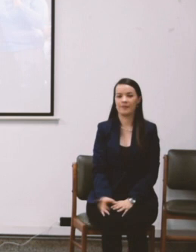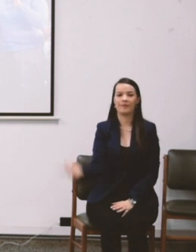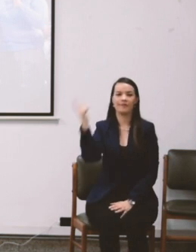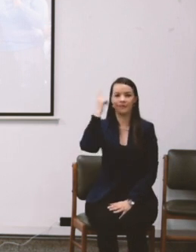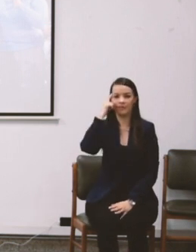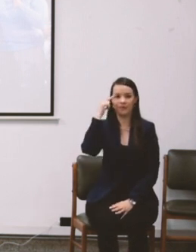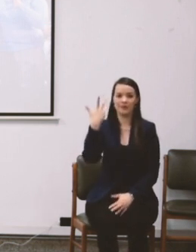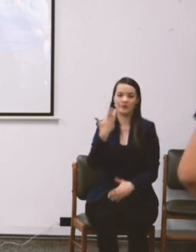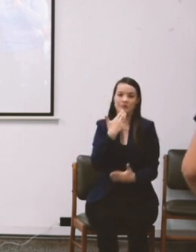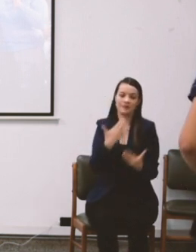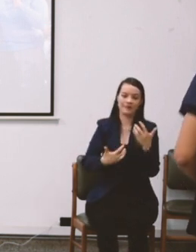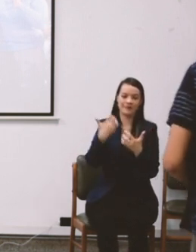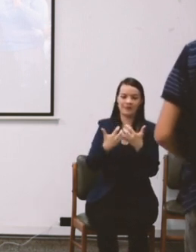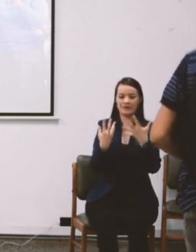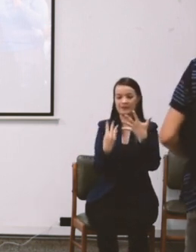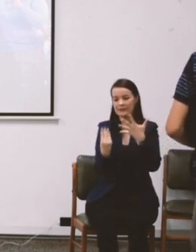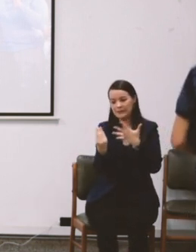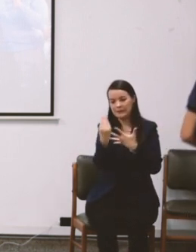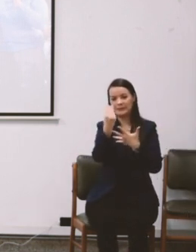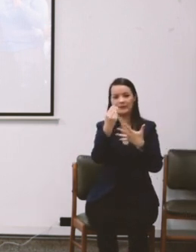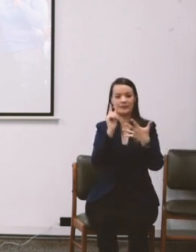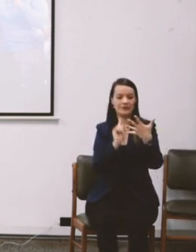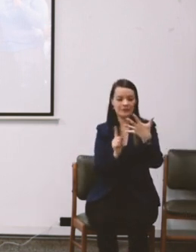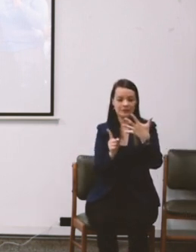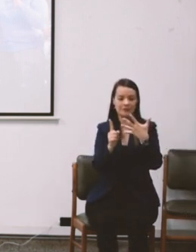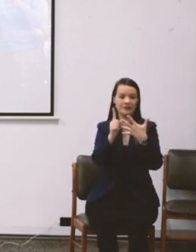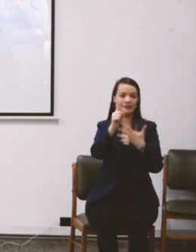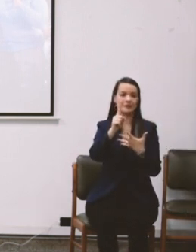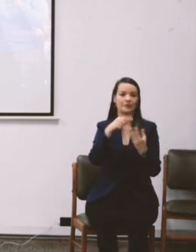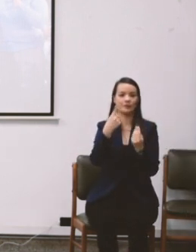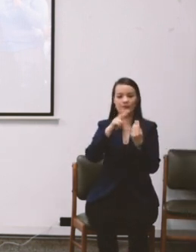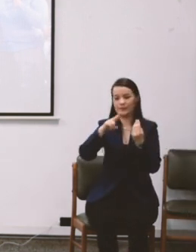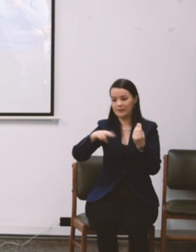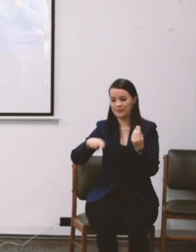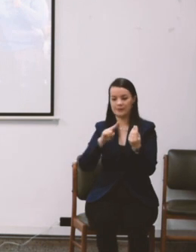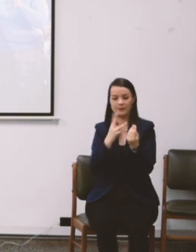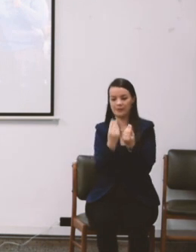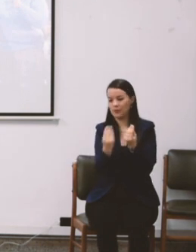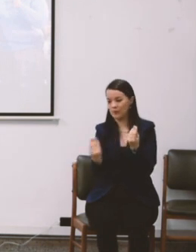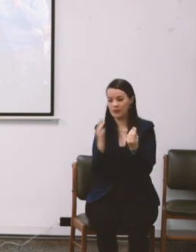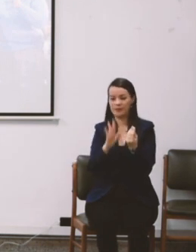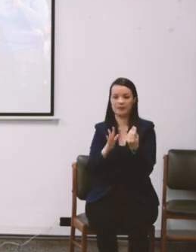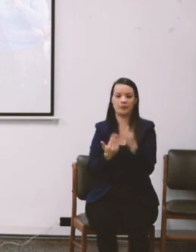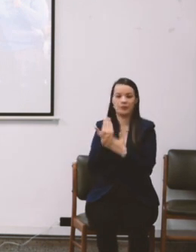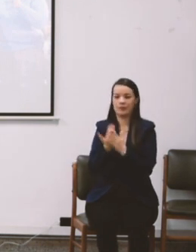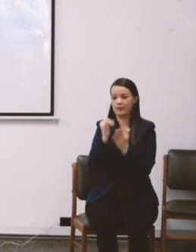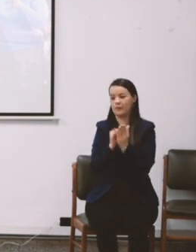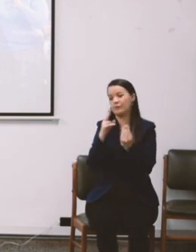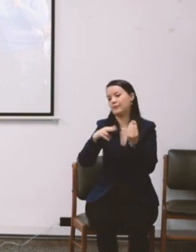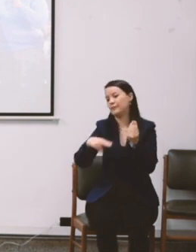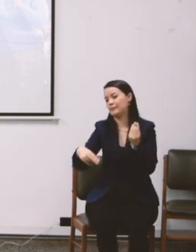el sistema de clasificación social decimonónico y colonizador que nos clasificó en especies sigue actuando y operando con sus actualizaciones hoy en día,